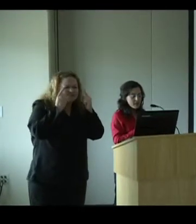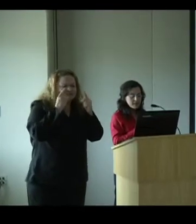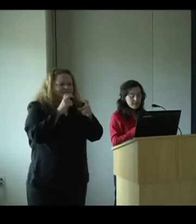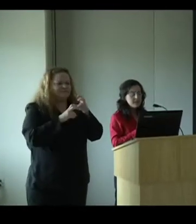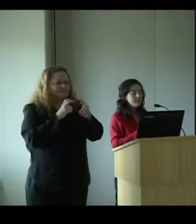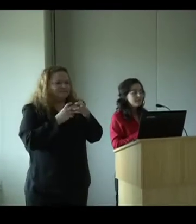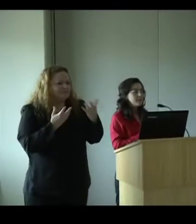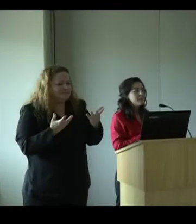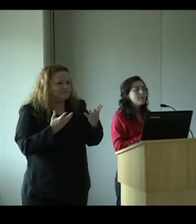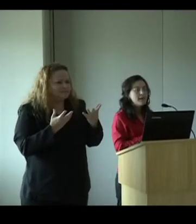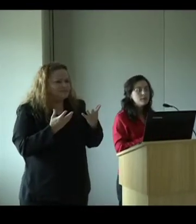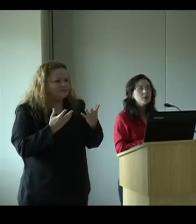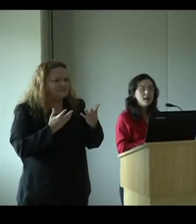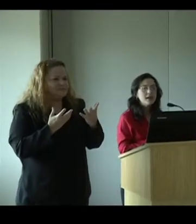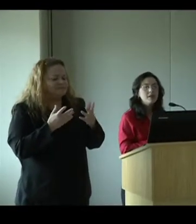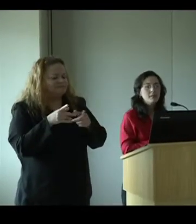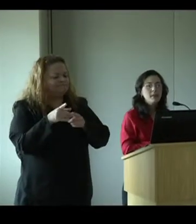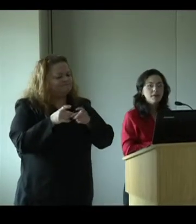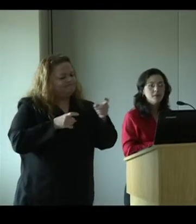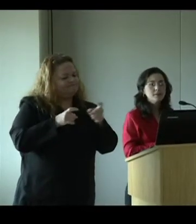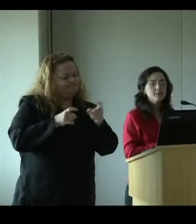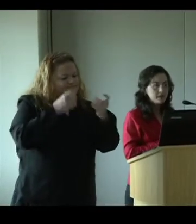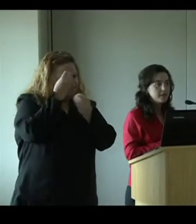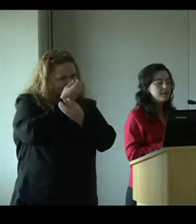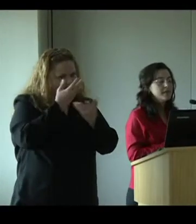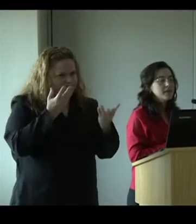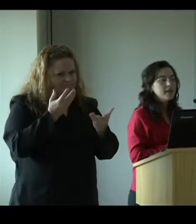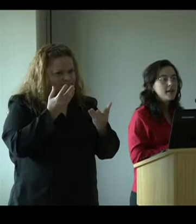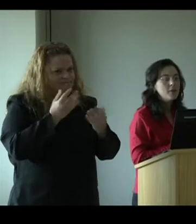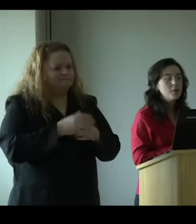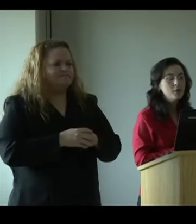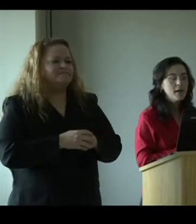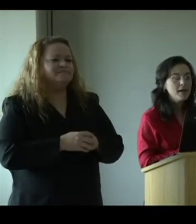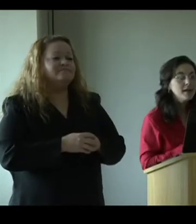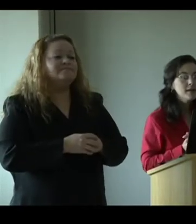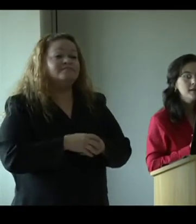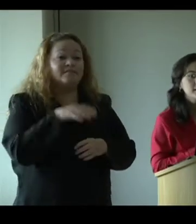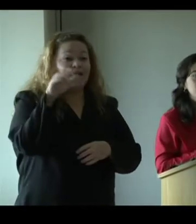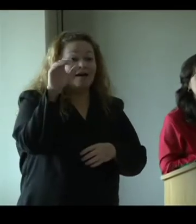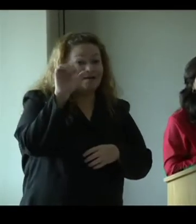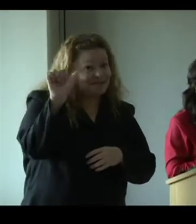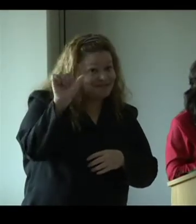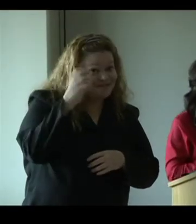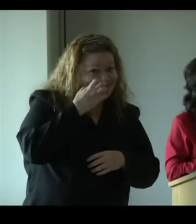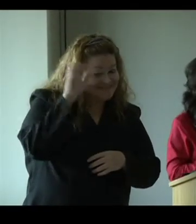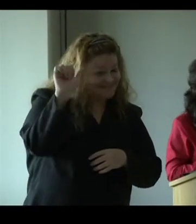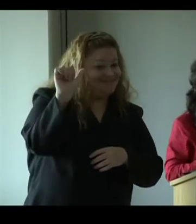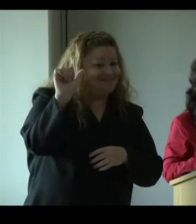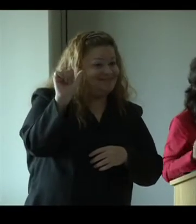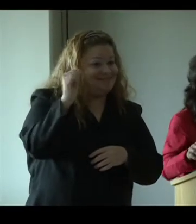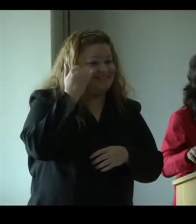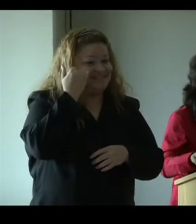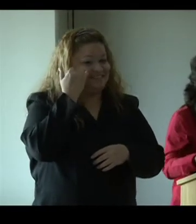problemas es manipular la información salieron con una si no no importa aquí no